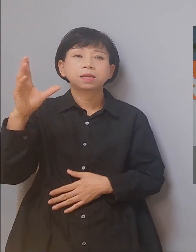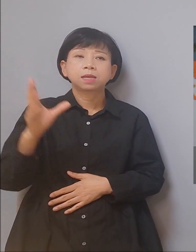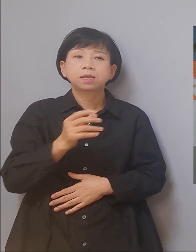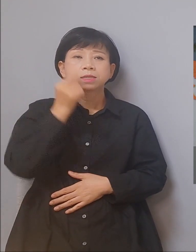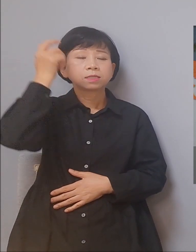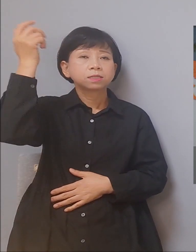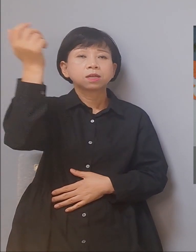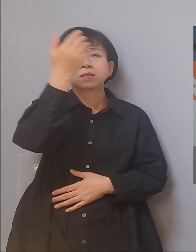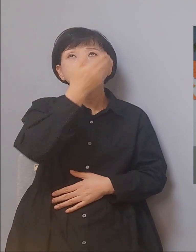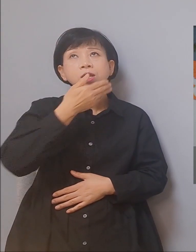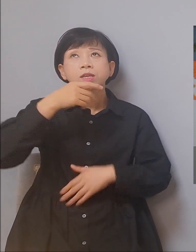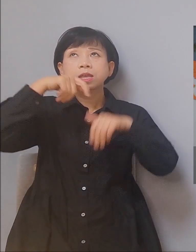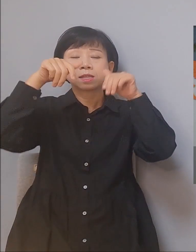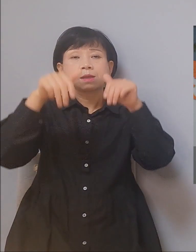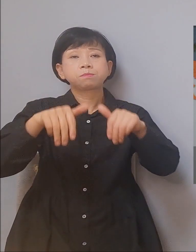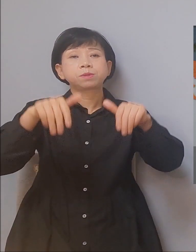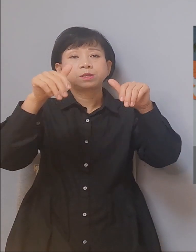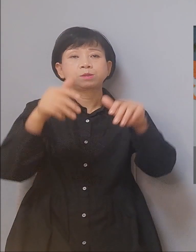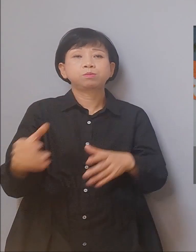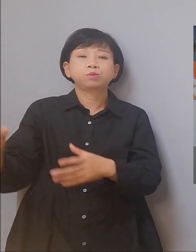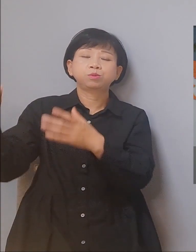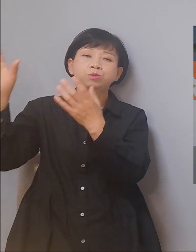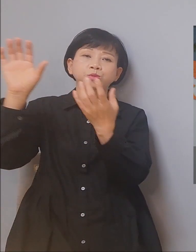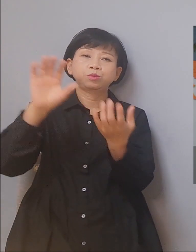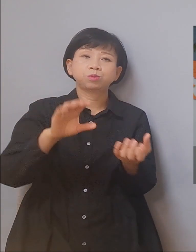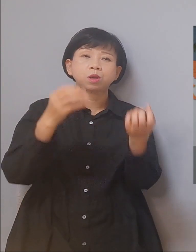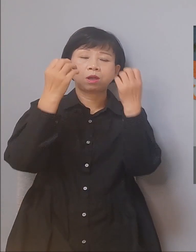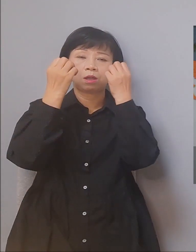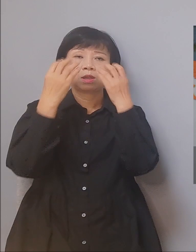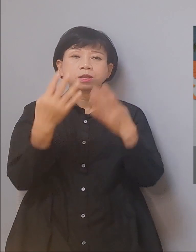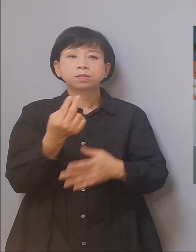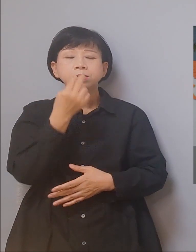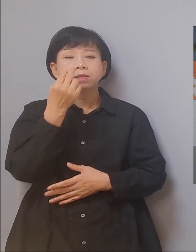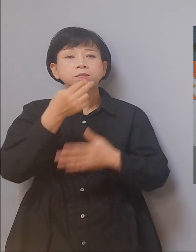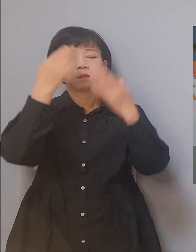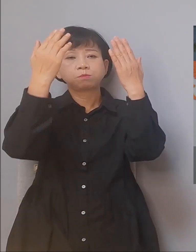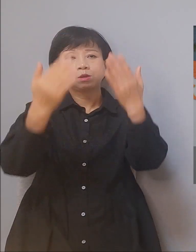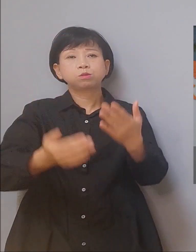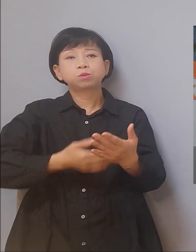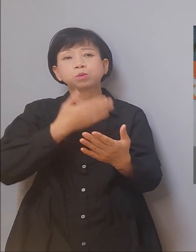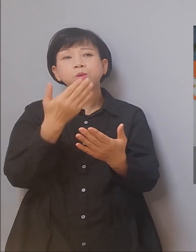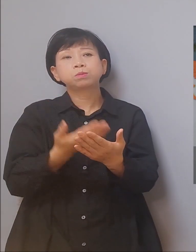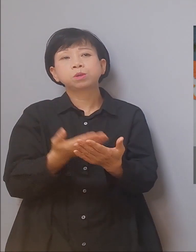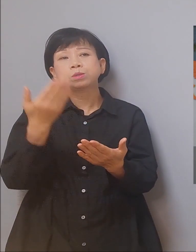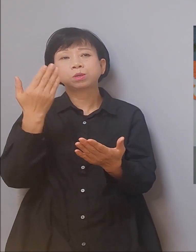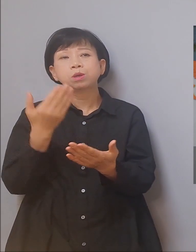내리시듯 성령의 단비를 부어 새 생명